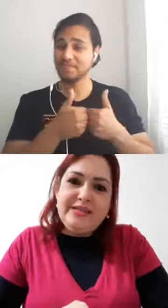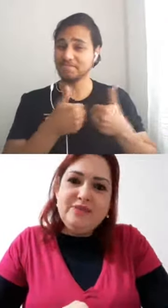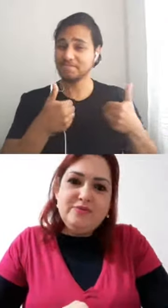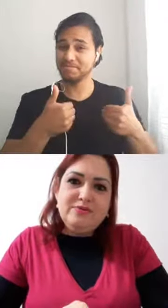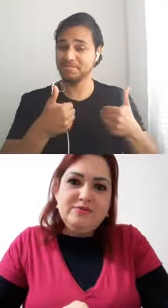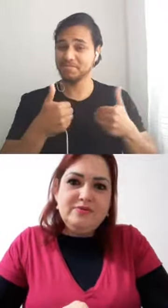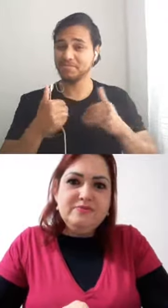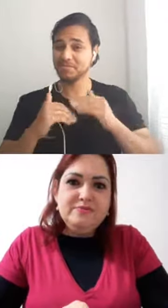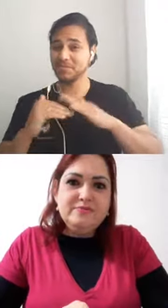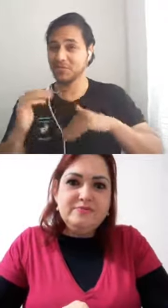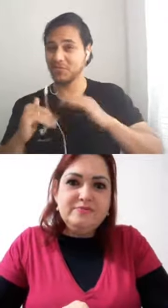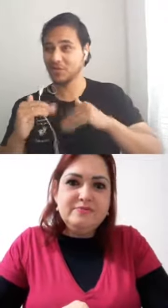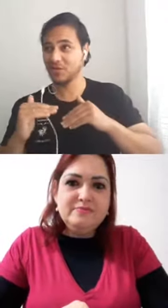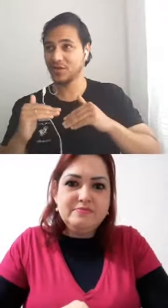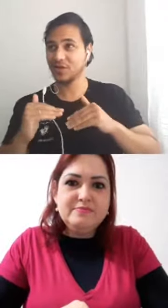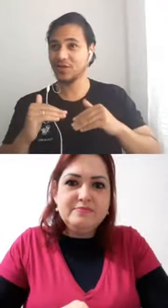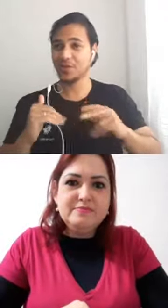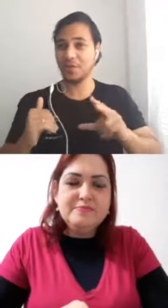Então,